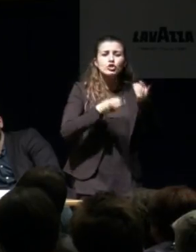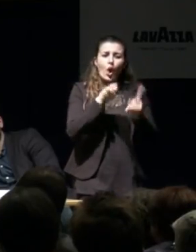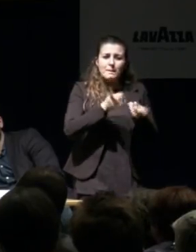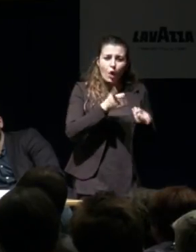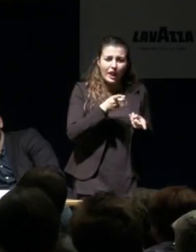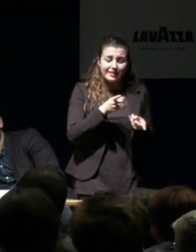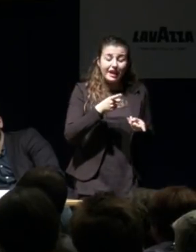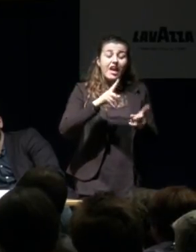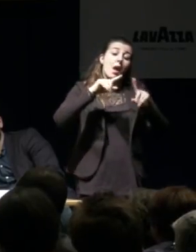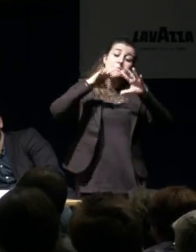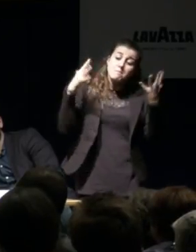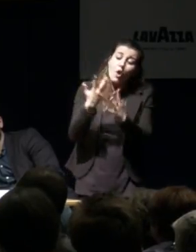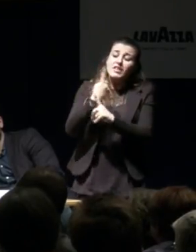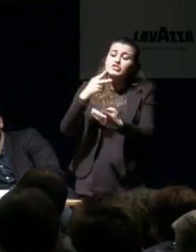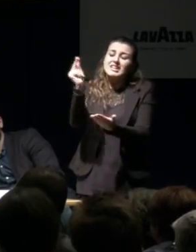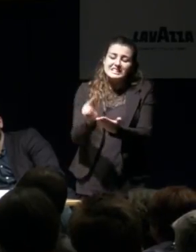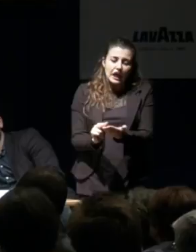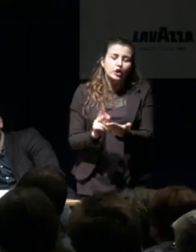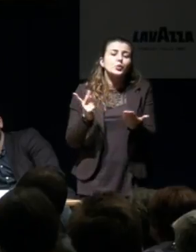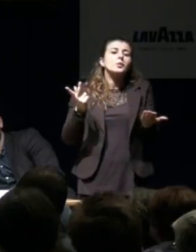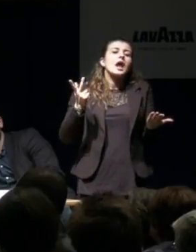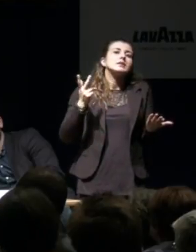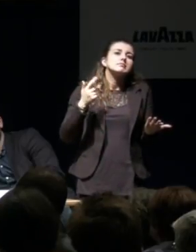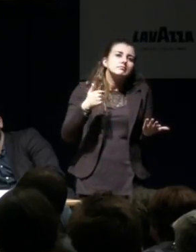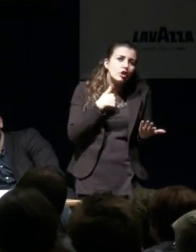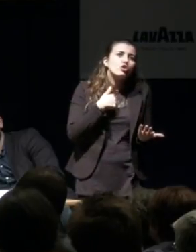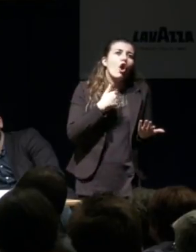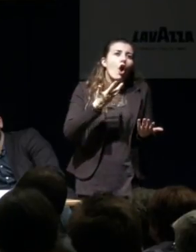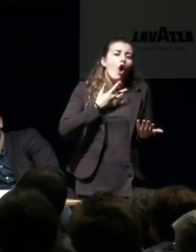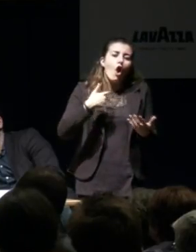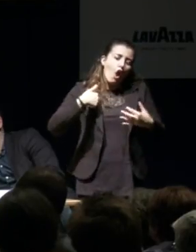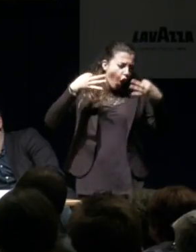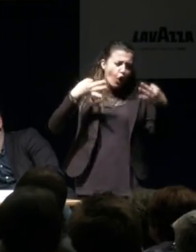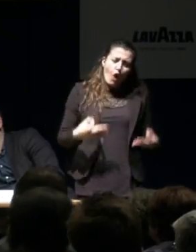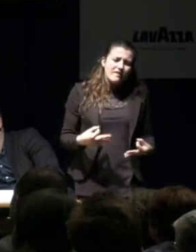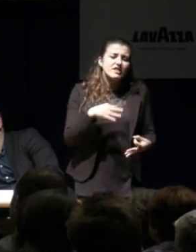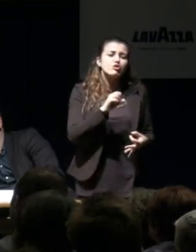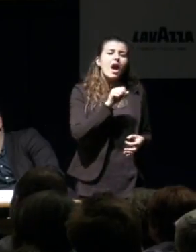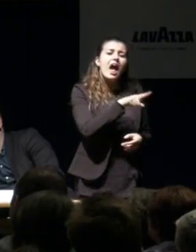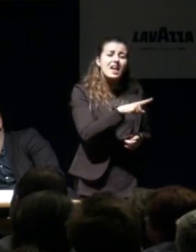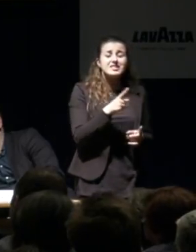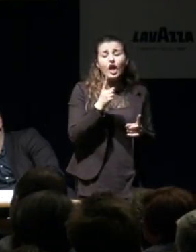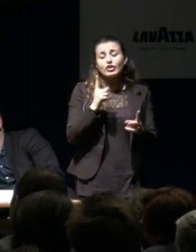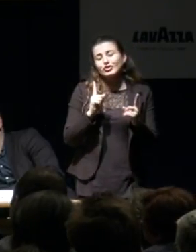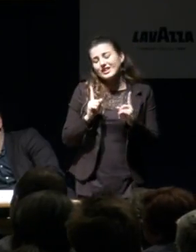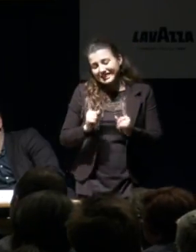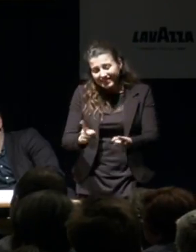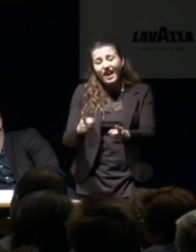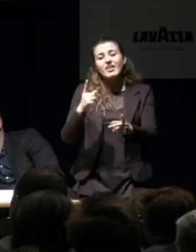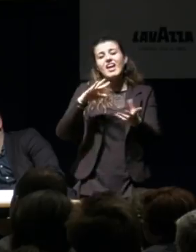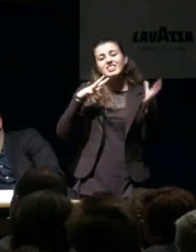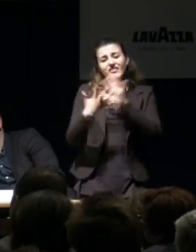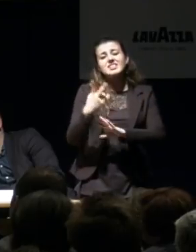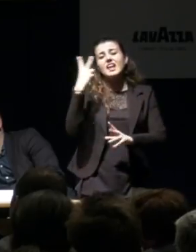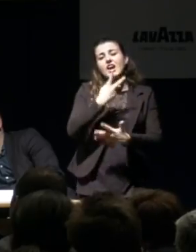della scrittura probabilmente io su questo sono convinto che alessandro stava diventando un grande scrittore